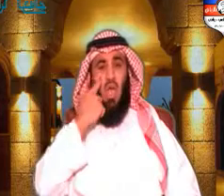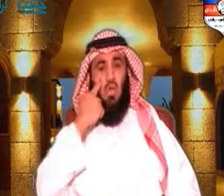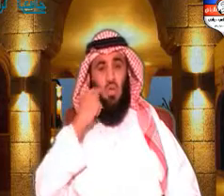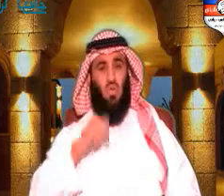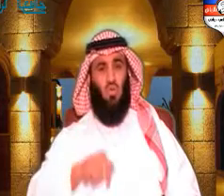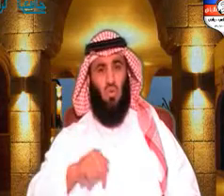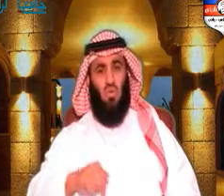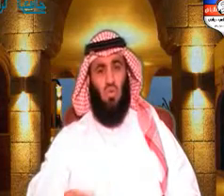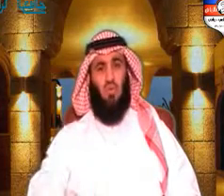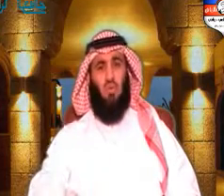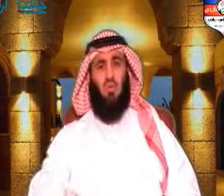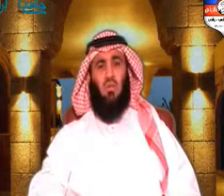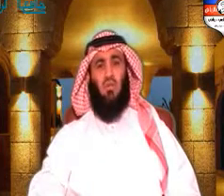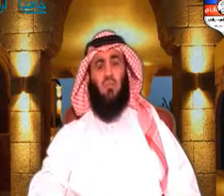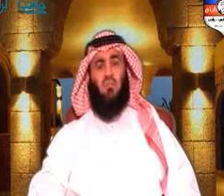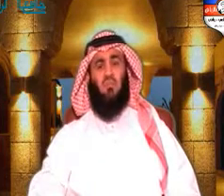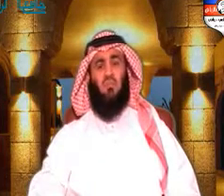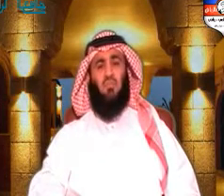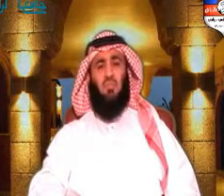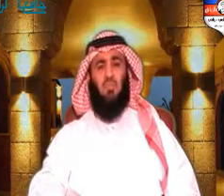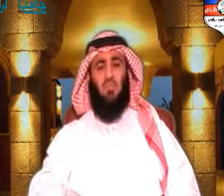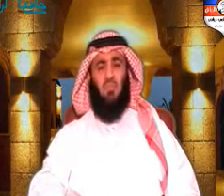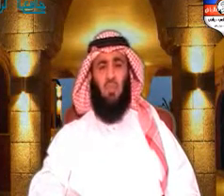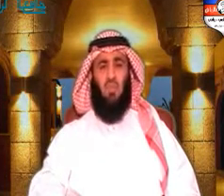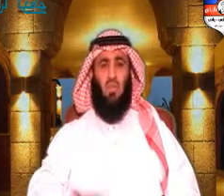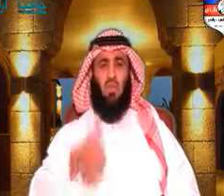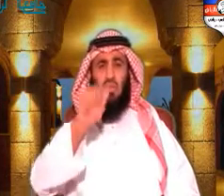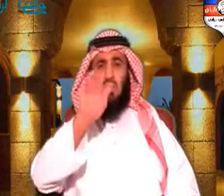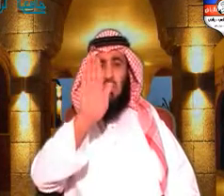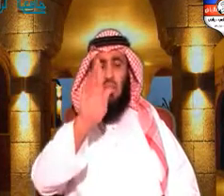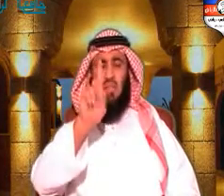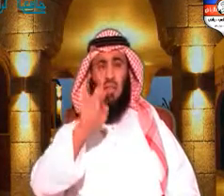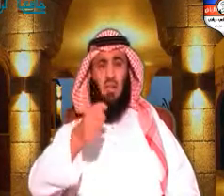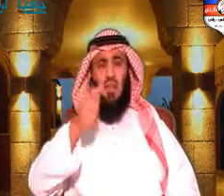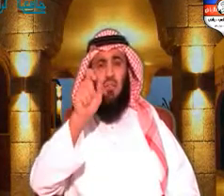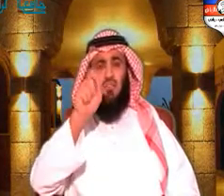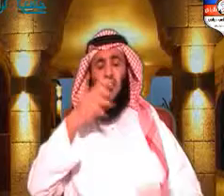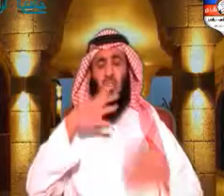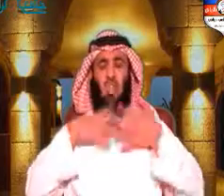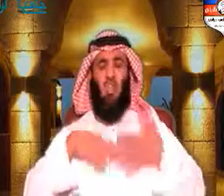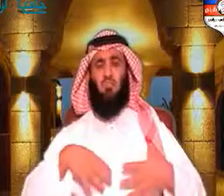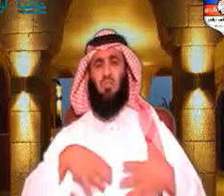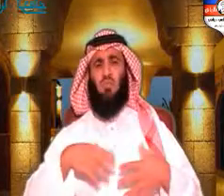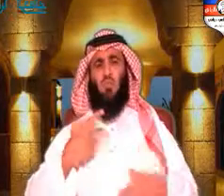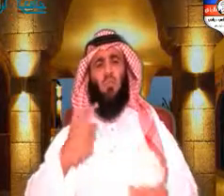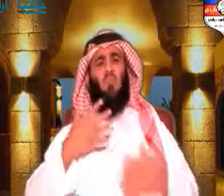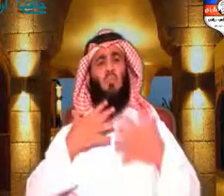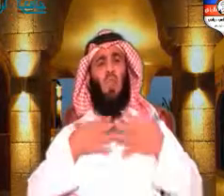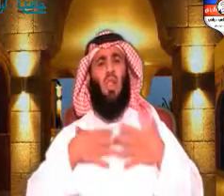تكسب المقت من الناس. ومن الإسراف في اللبس ما يتعلق بشأن الملابس